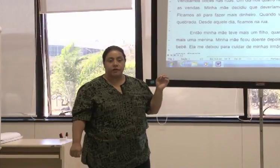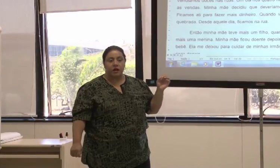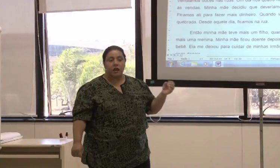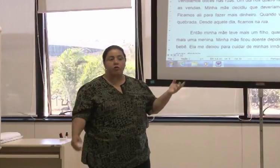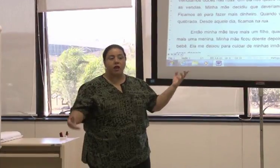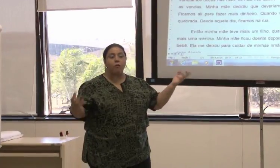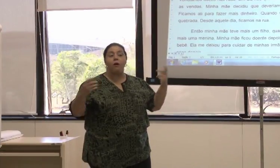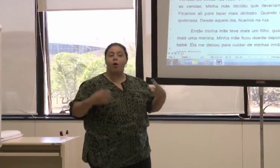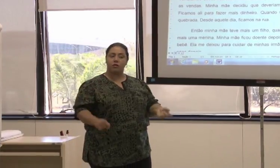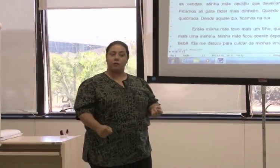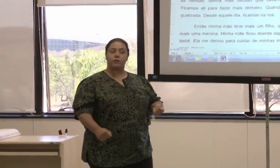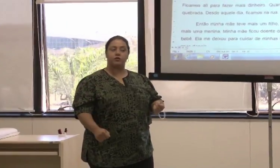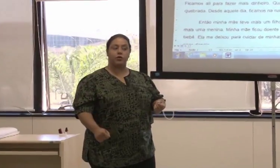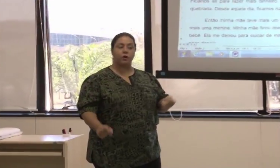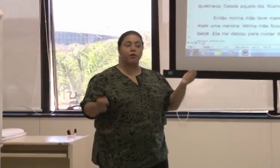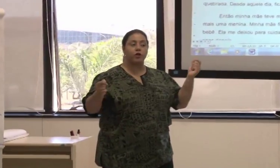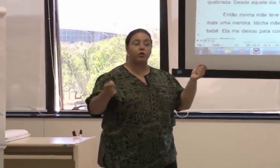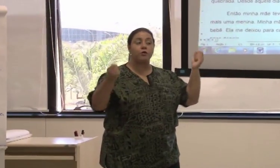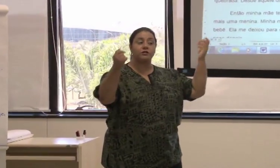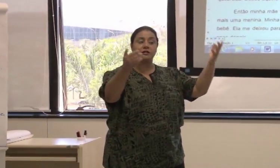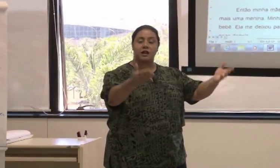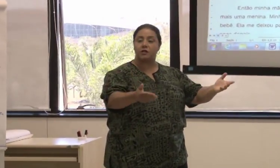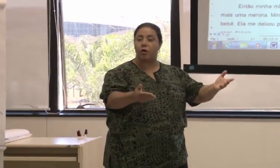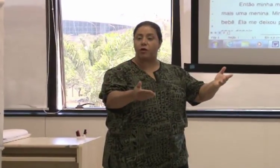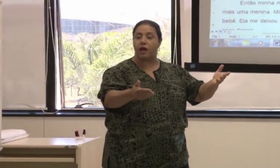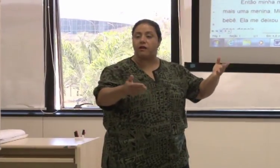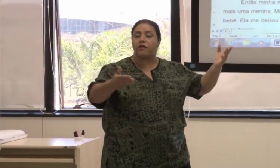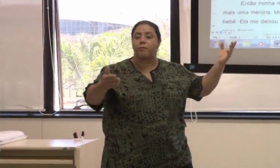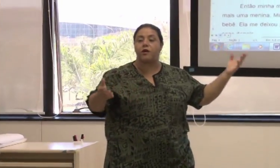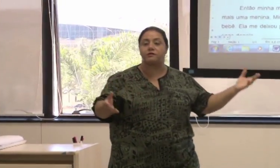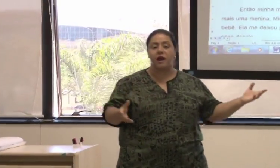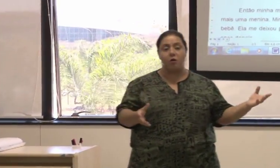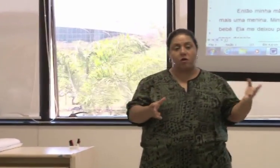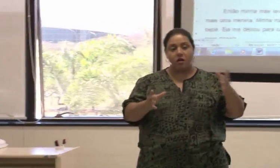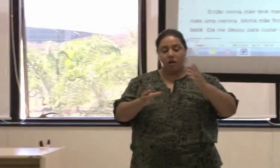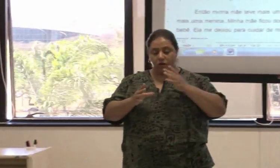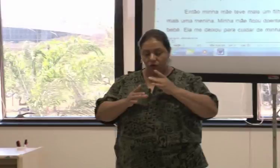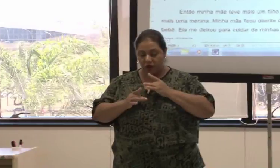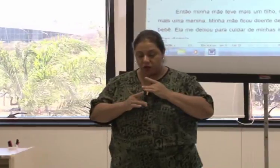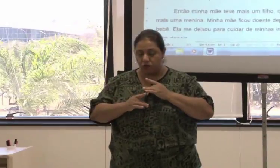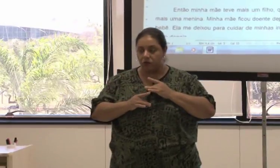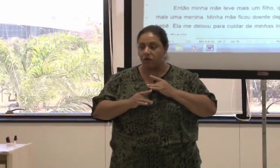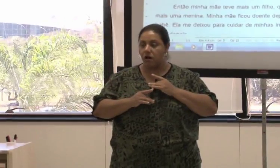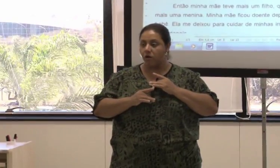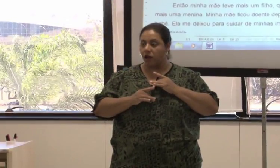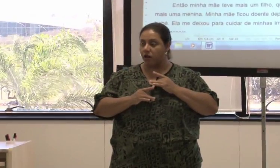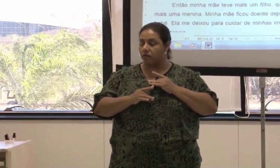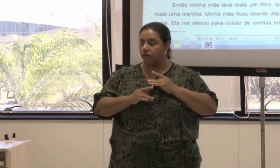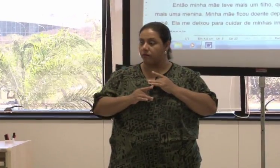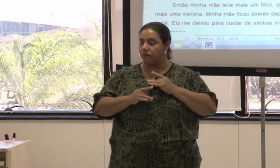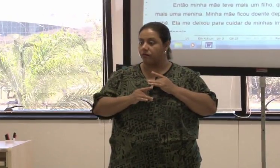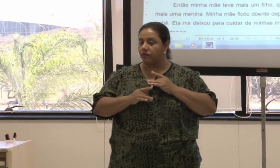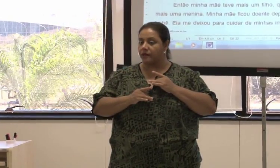Que eu tenho uma outra postura, porque eu estou mostrando alguém. Depois eu viro alguém.